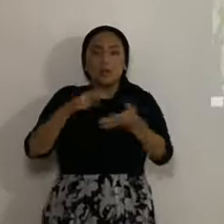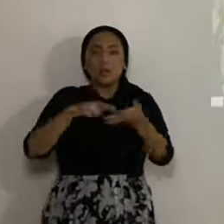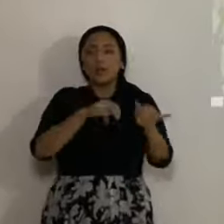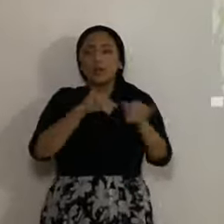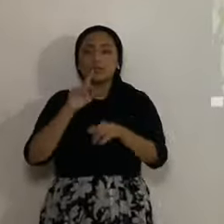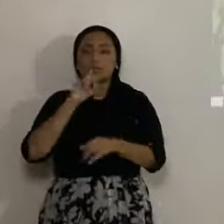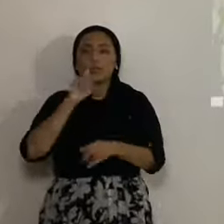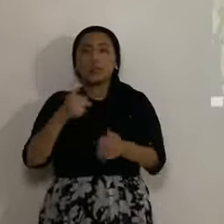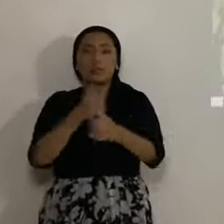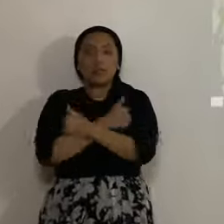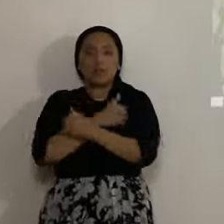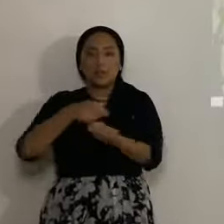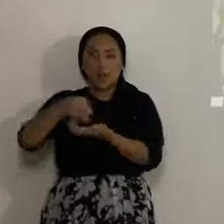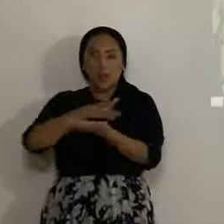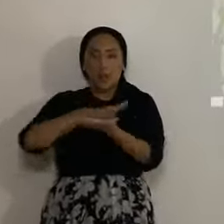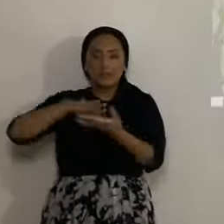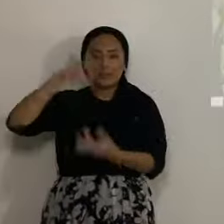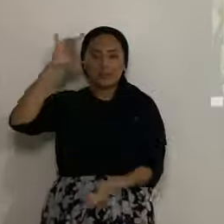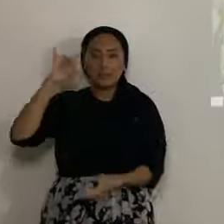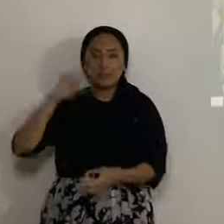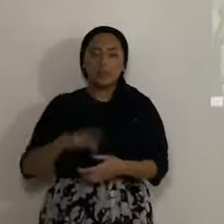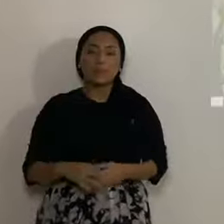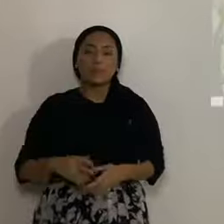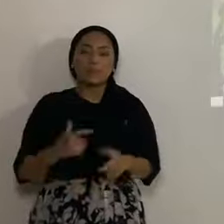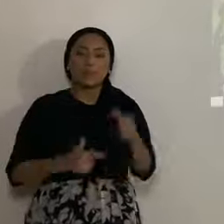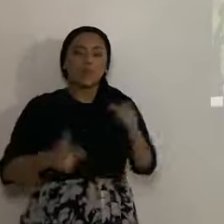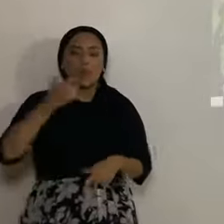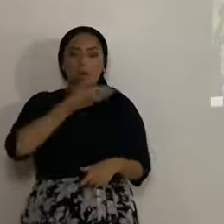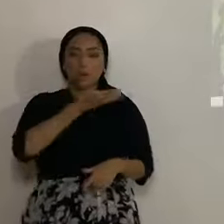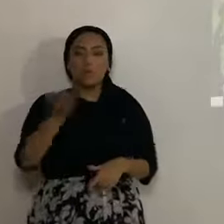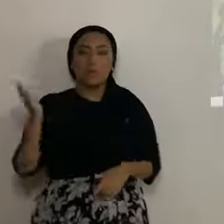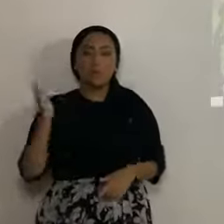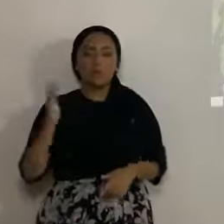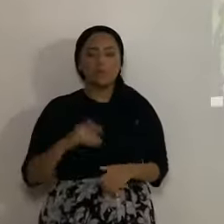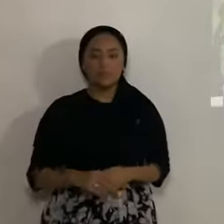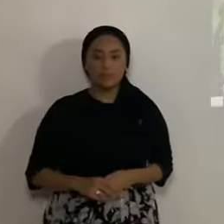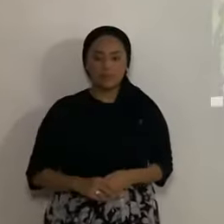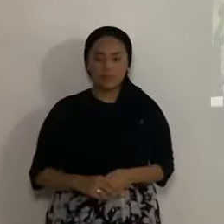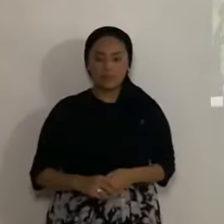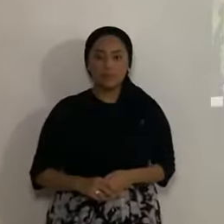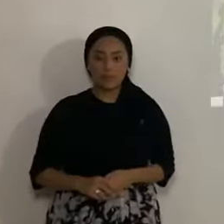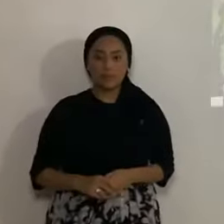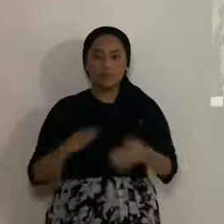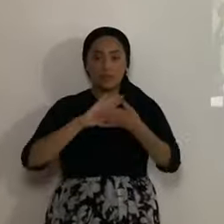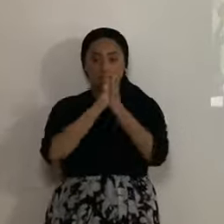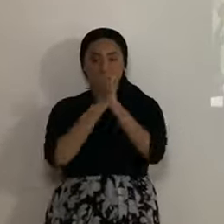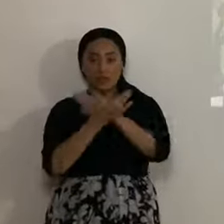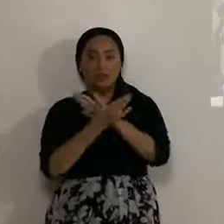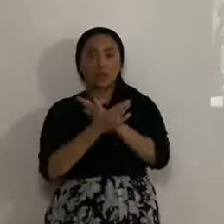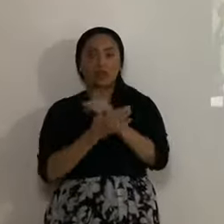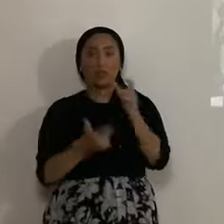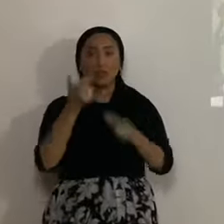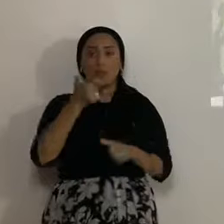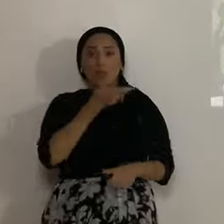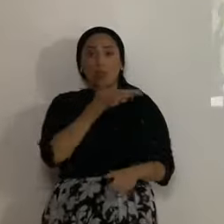el ruaj, jacodes, el soplo del Altísimo. ¿Se puede traducir como soplo?